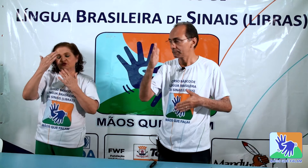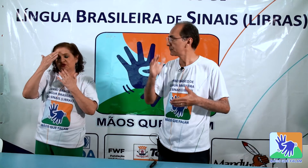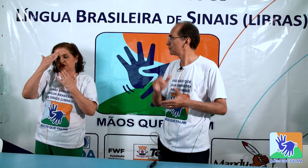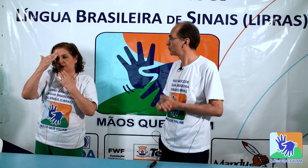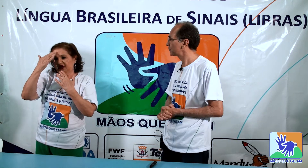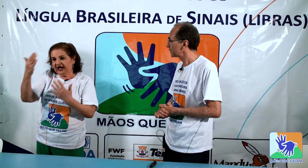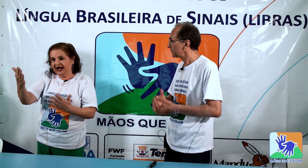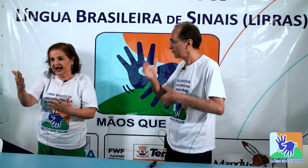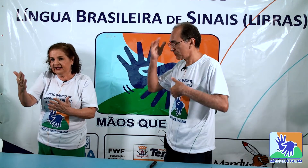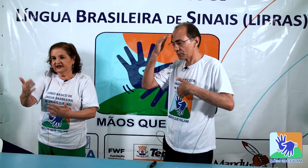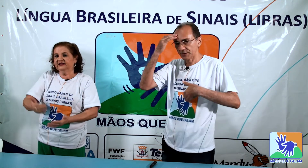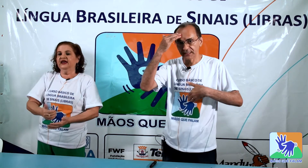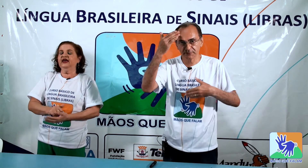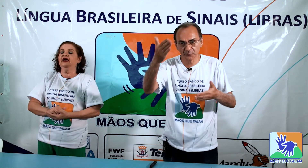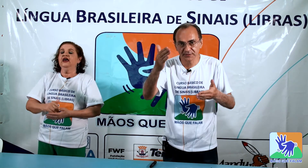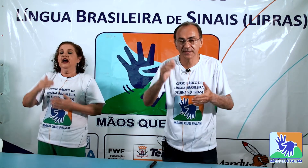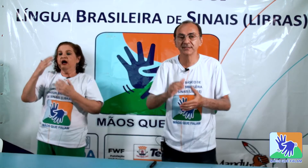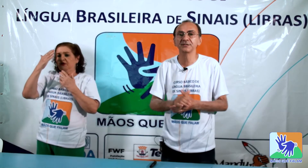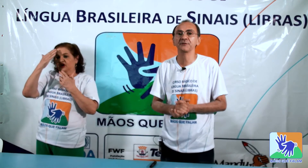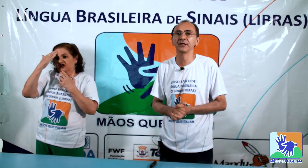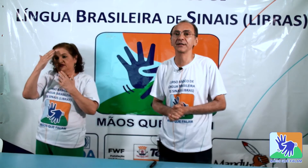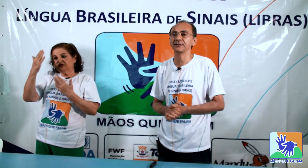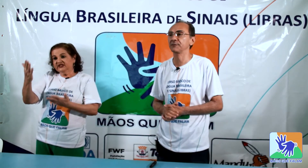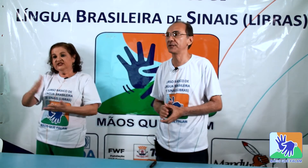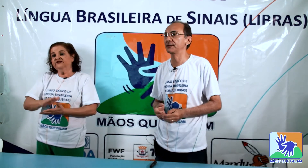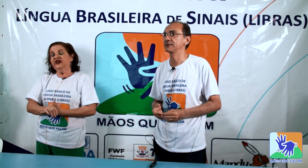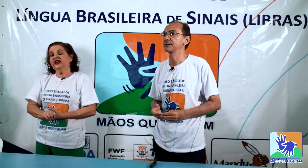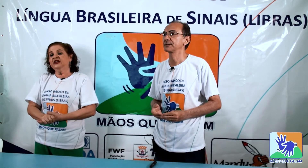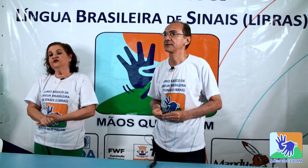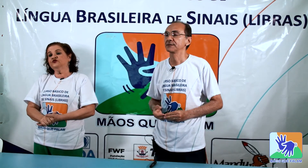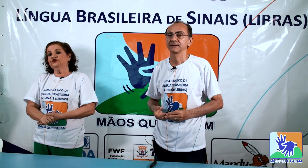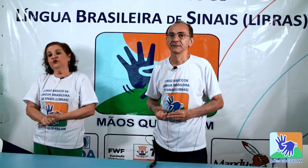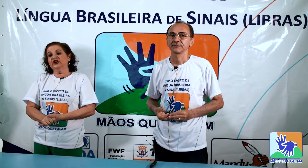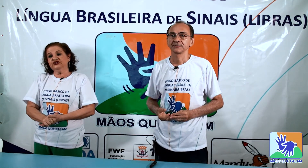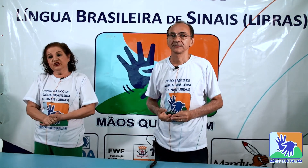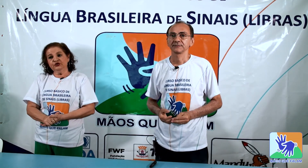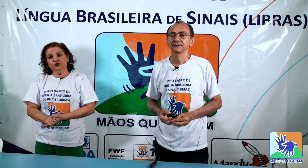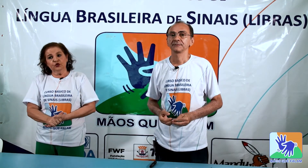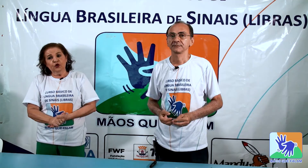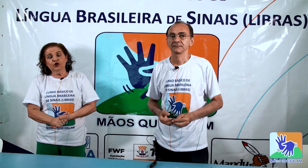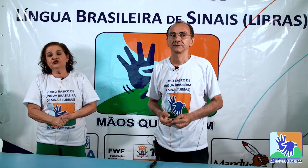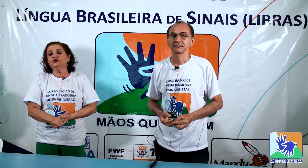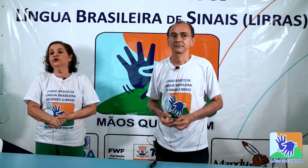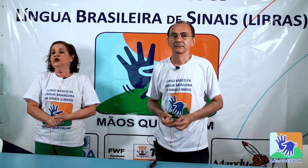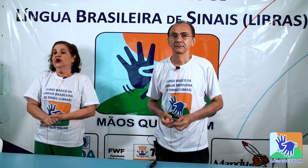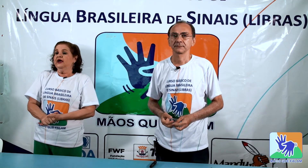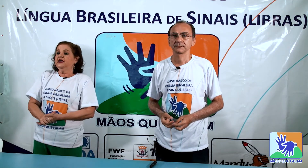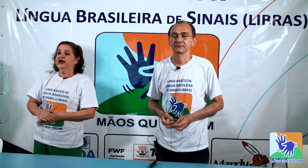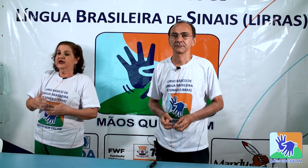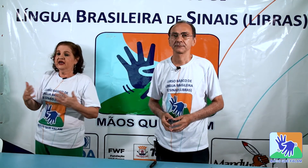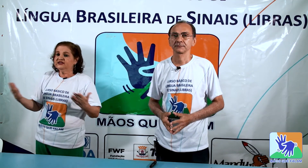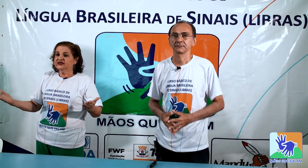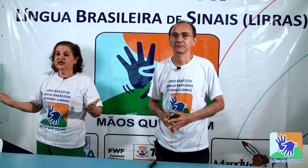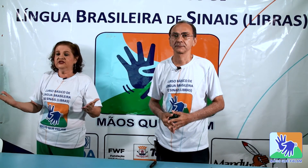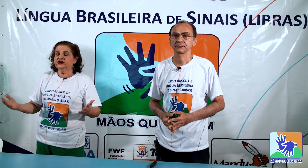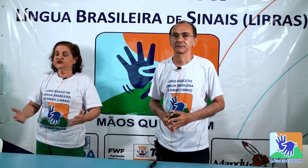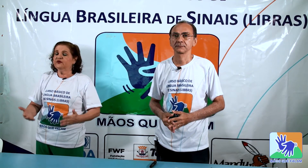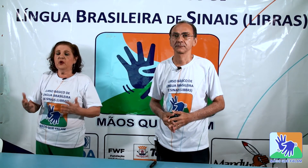muito obrigada. Muito obrigado a vocês que Obrigada a vocês que também. estiveram aqui junto com a gente, conosco. E aí é isso aí, gente. Vamos